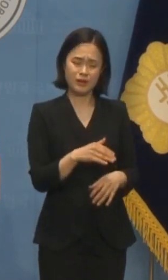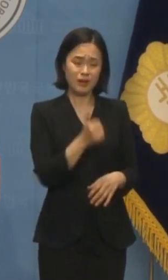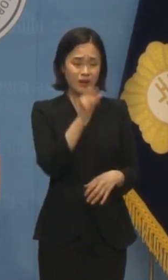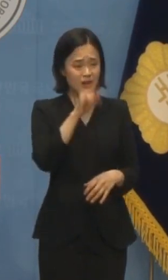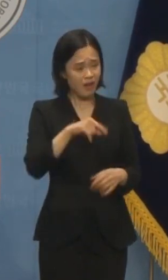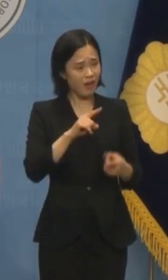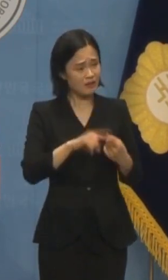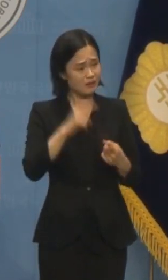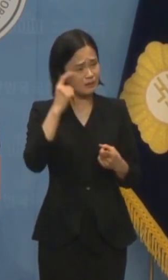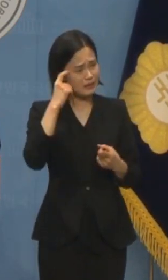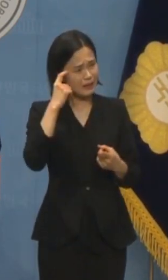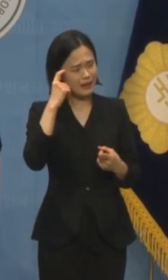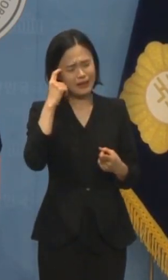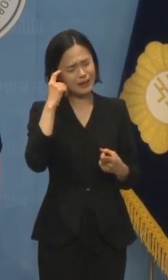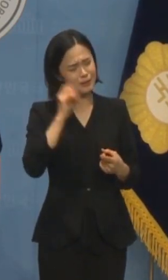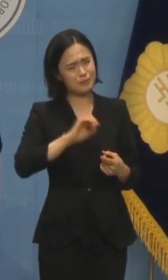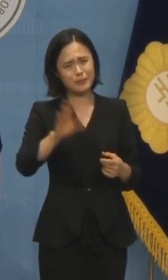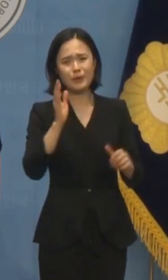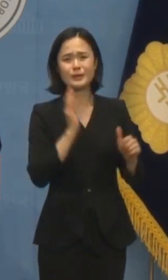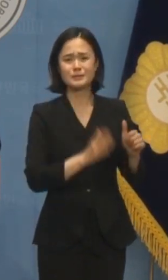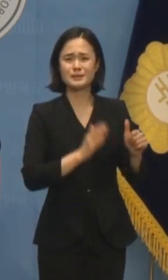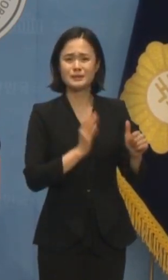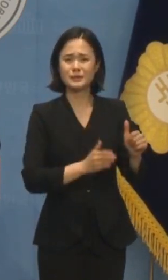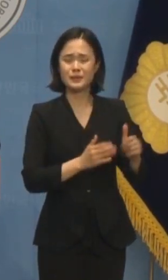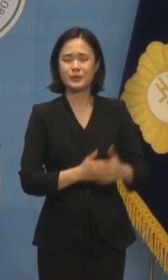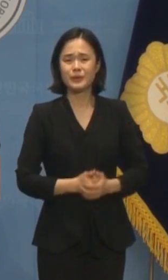미국과의 협의 내용을 과장하지 마십시오.